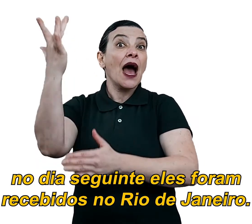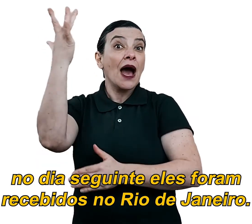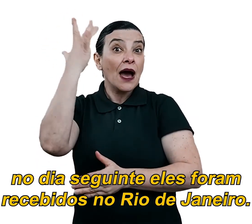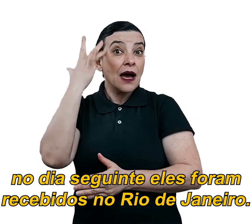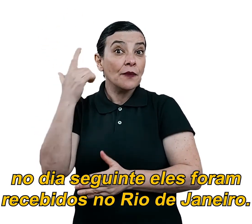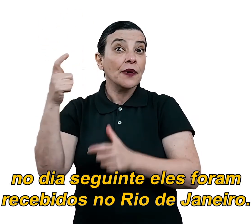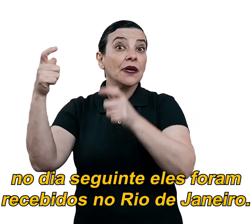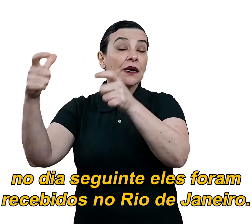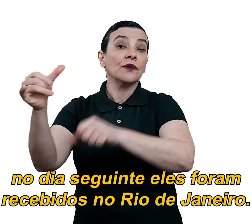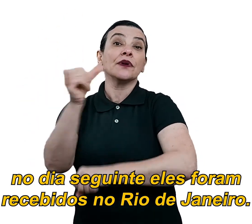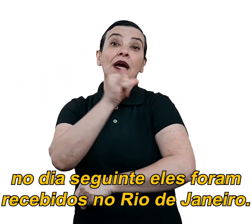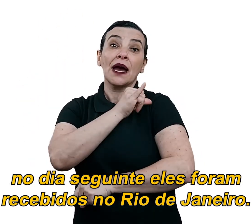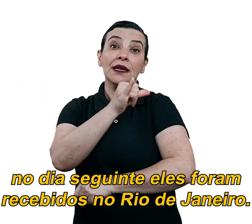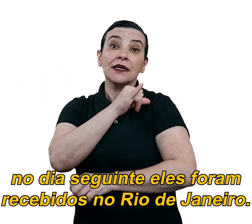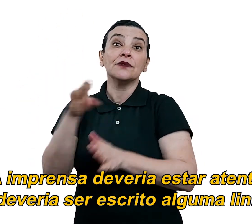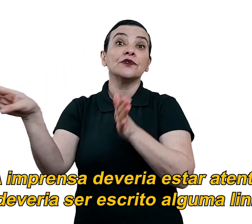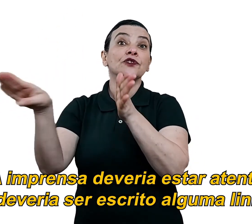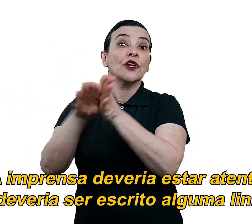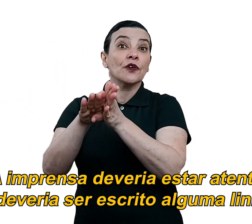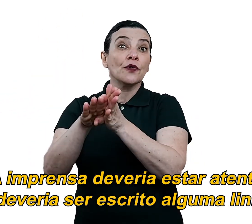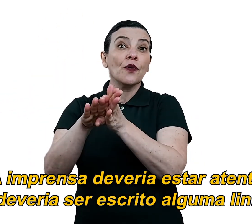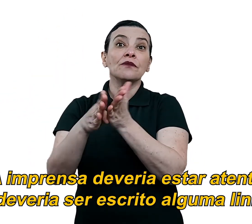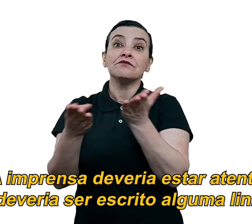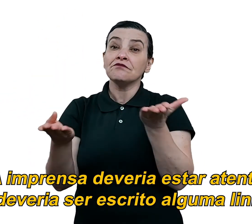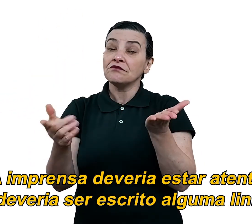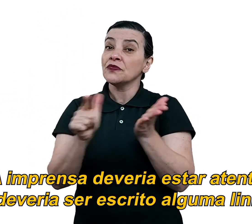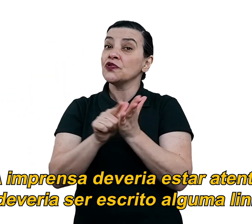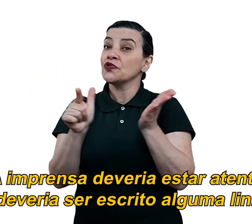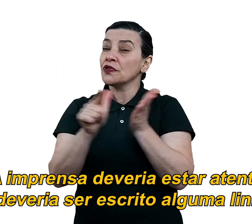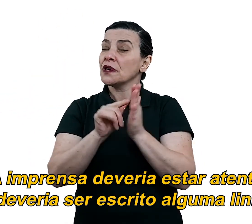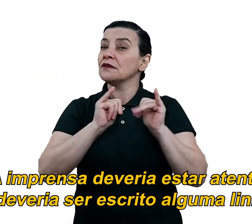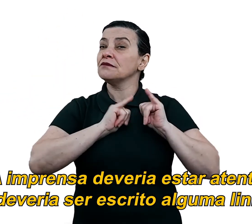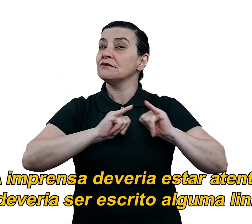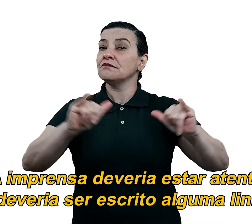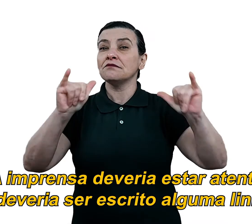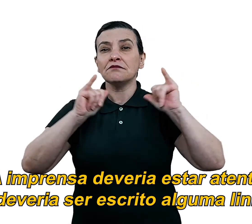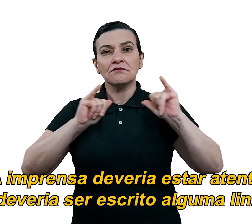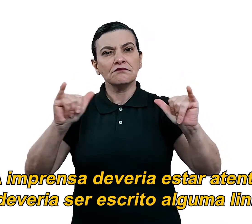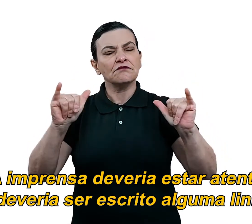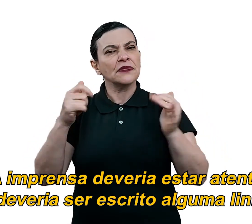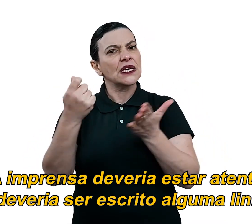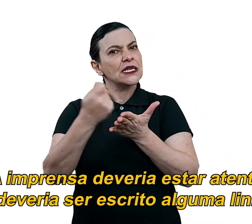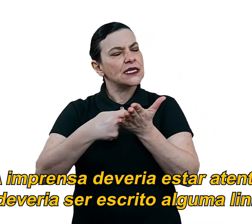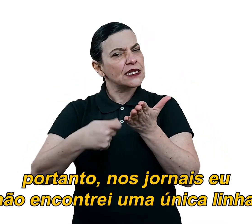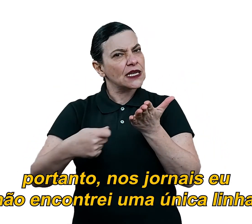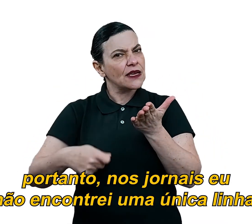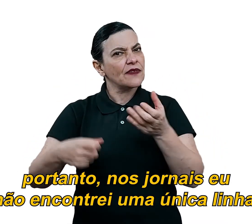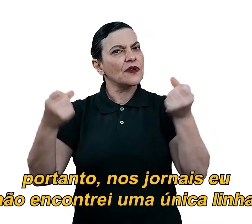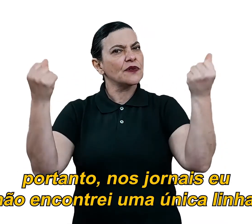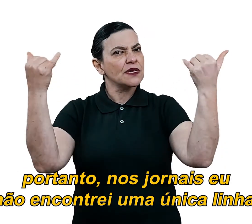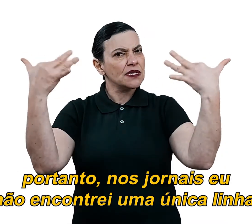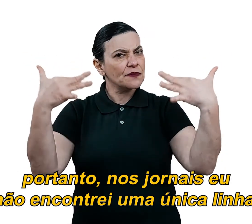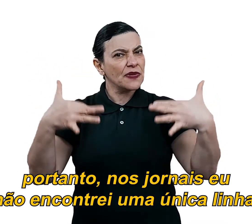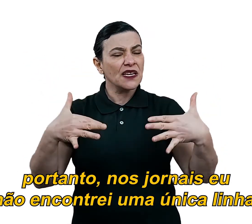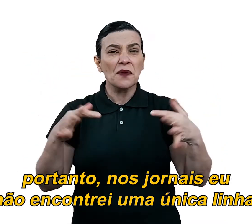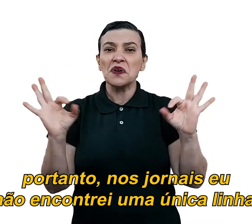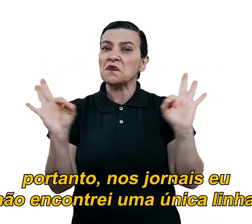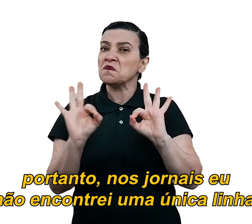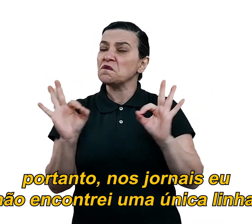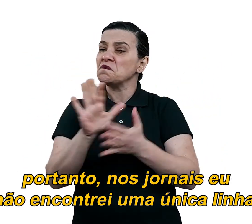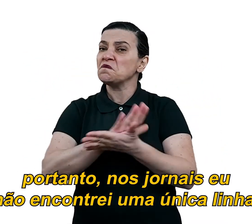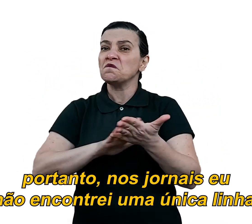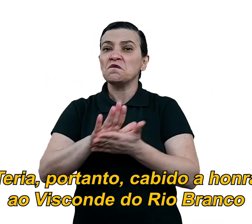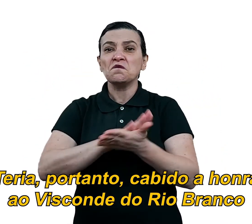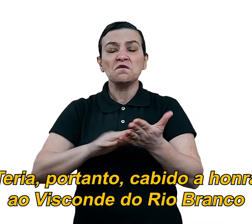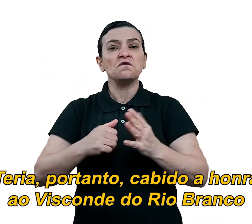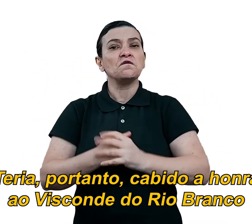dia seguinte eles foram recebidos no Rio de Janeiro. A imprensa deveria estar atenta e deveria ter escrito alguma linha, em qualquer um dos jornais não encontrei uma